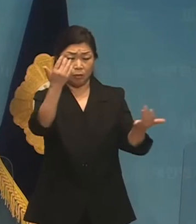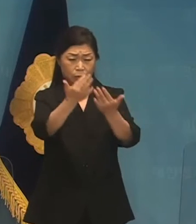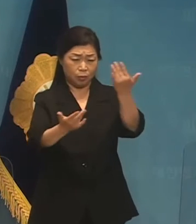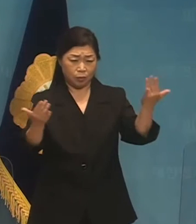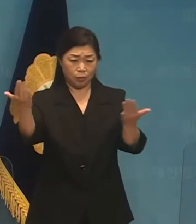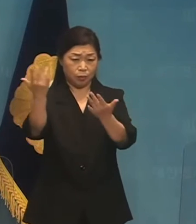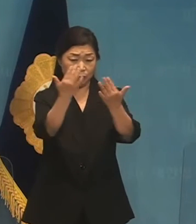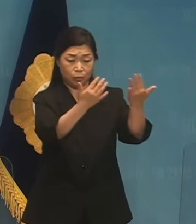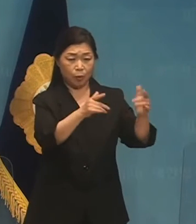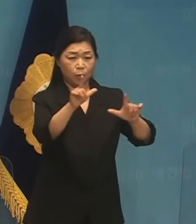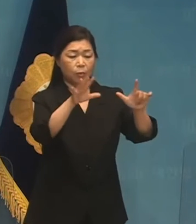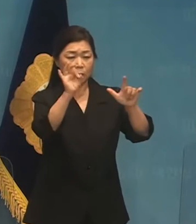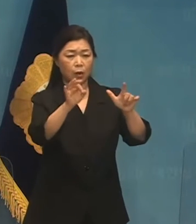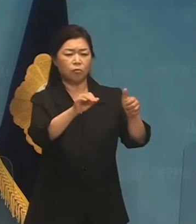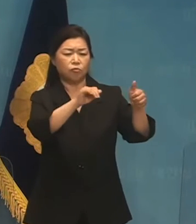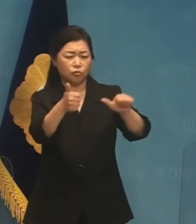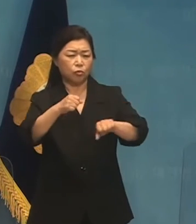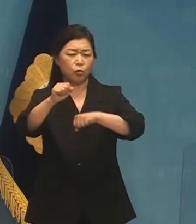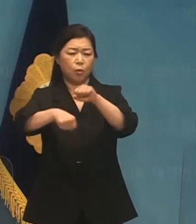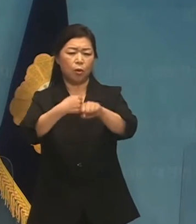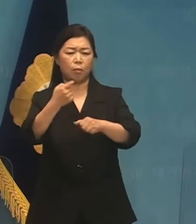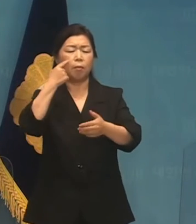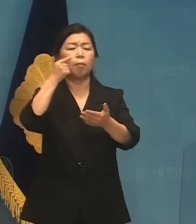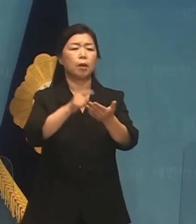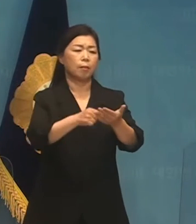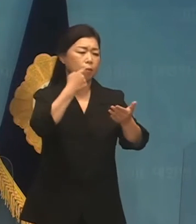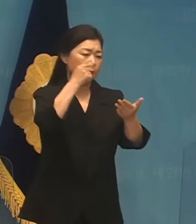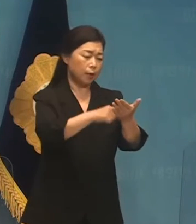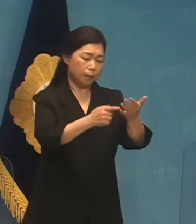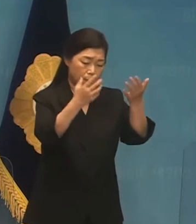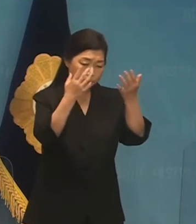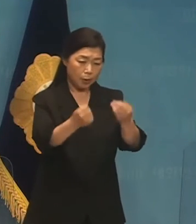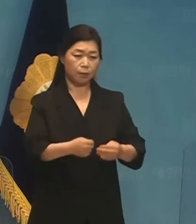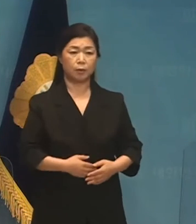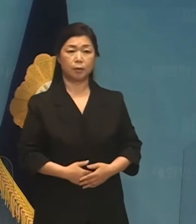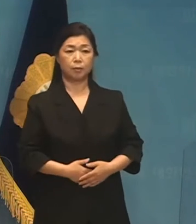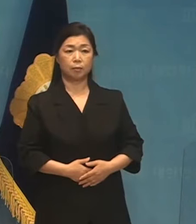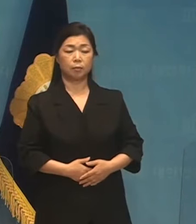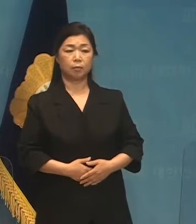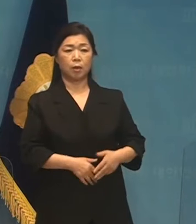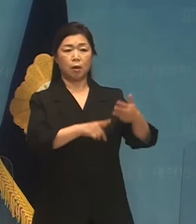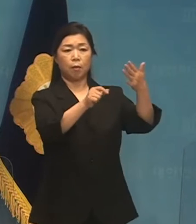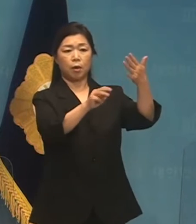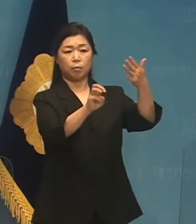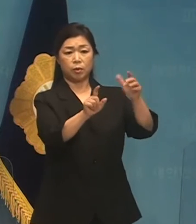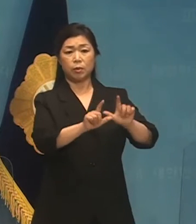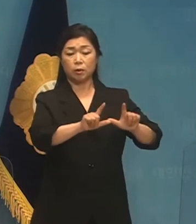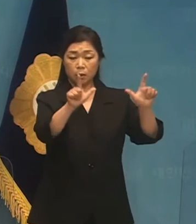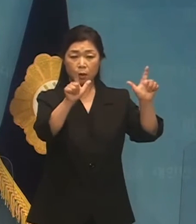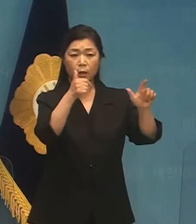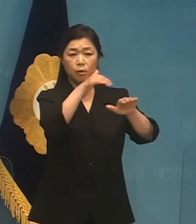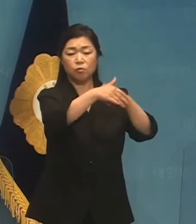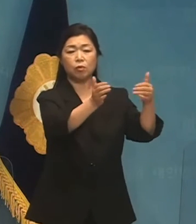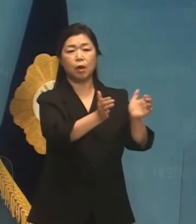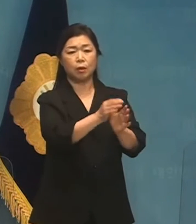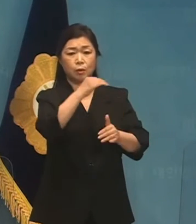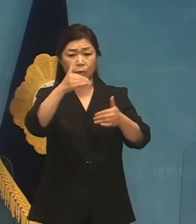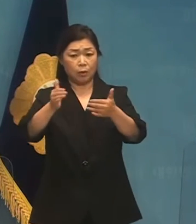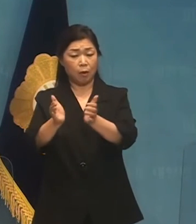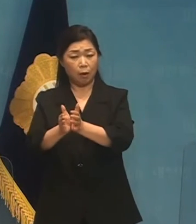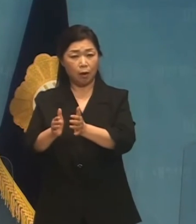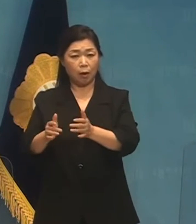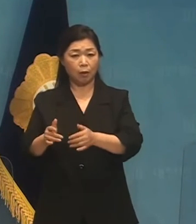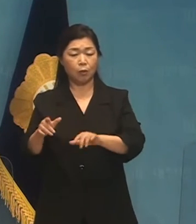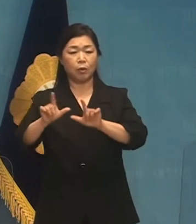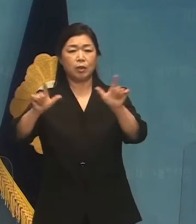참상을 전했습니다. 이러한 상황에서도 지난 8월 31일 민주당은